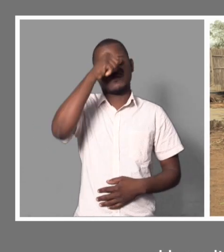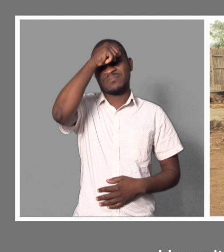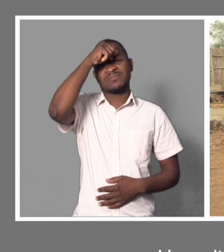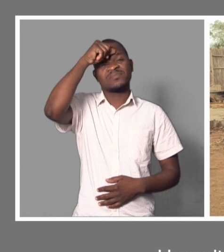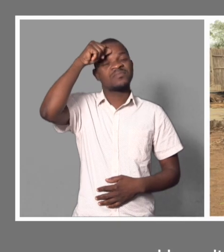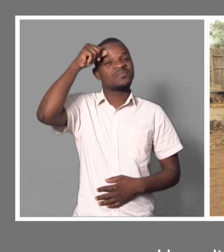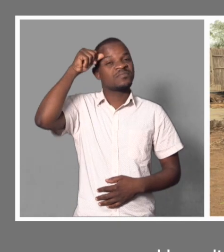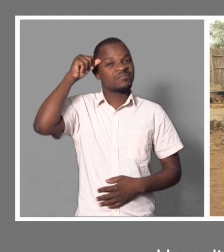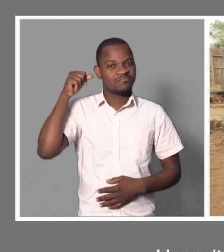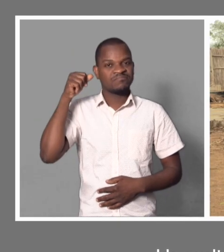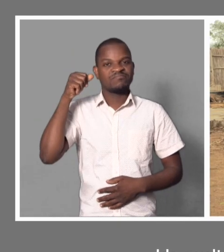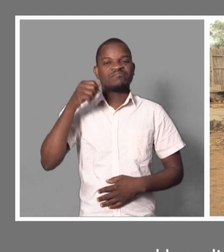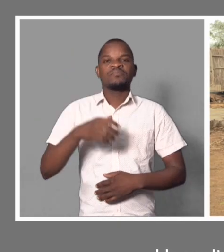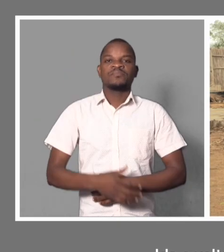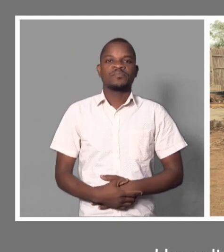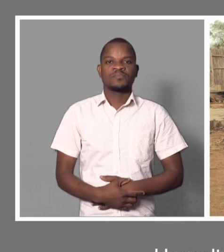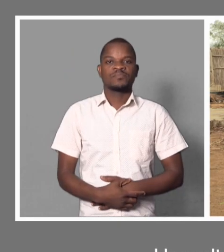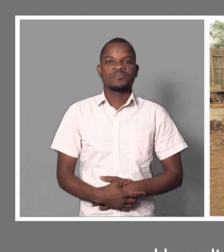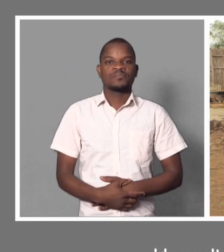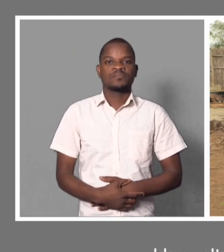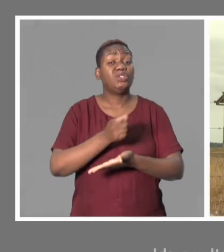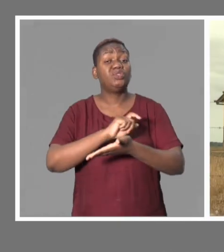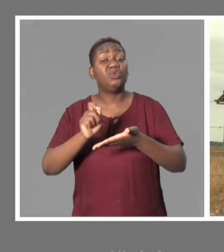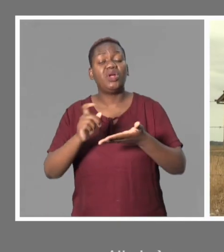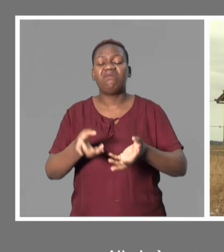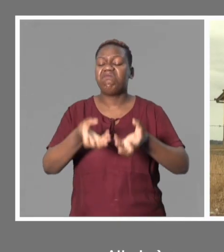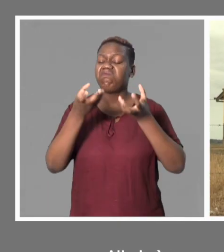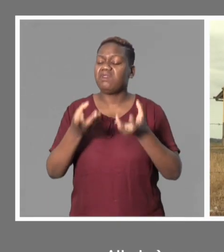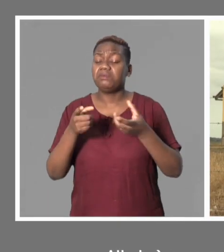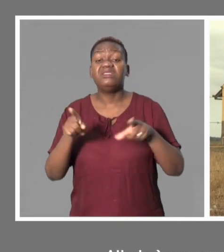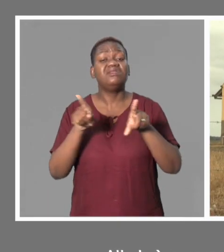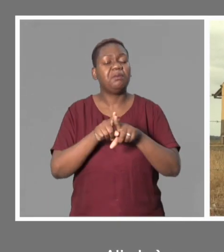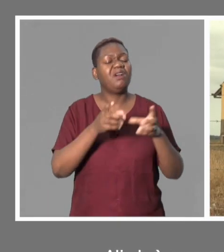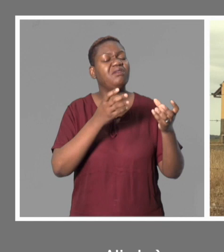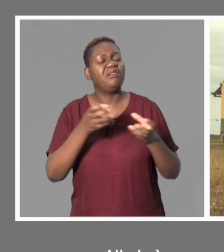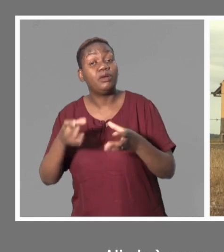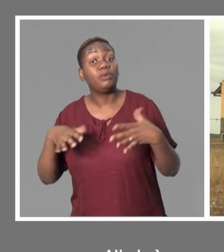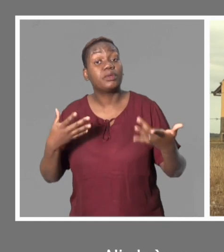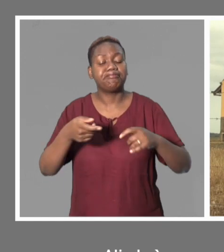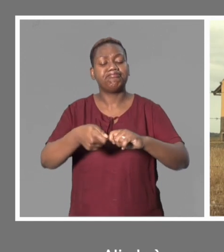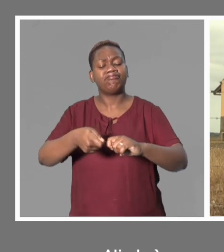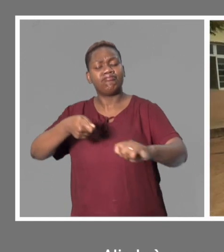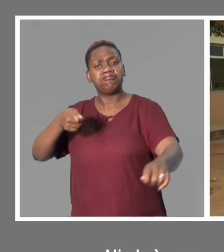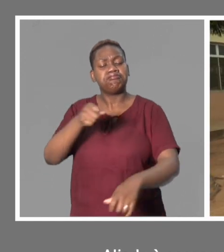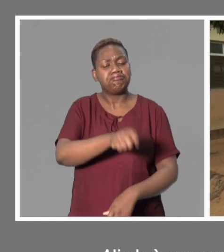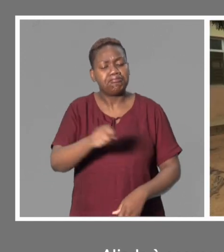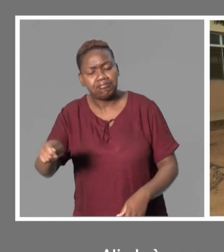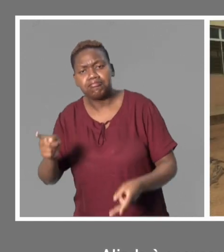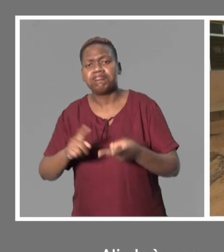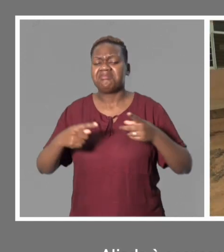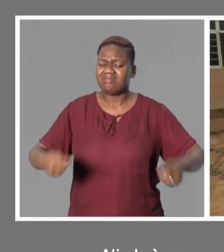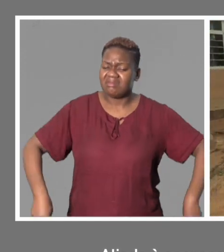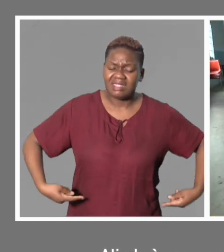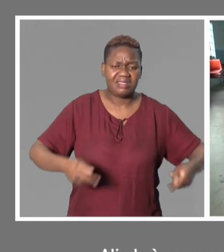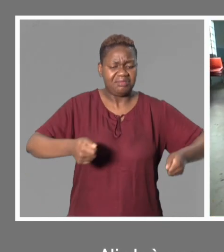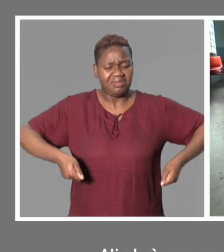daí volta, e daí volta, é muito difícil. Aliado à escassez de escolas, está a falta de meios de